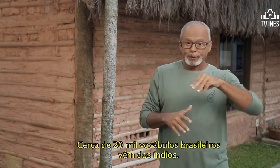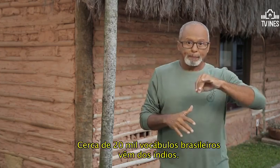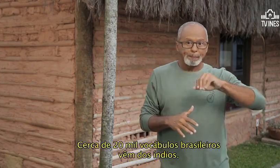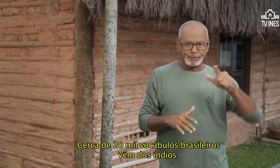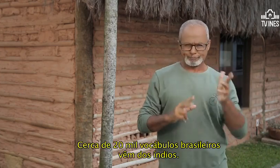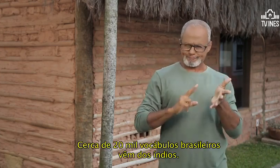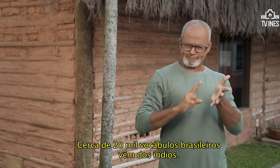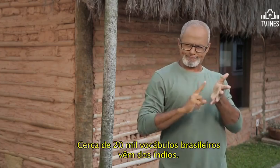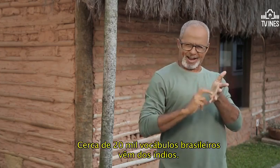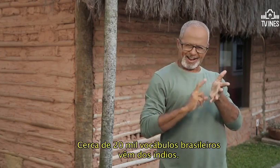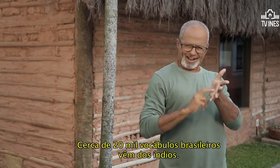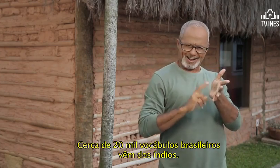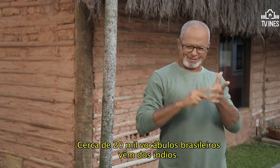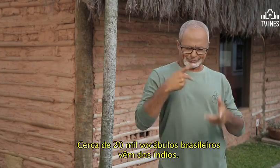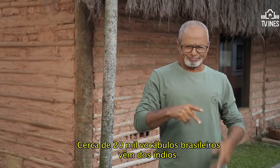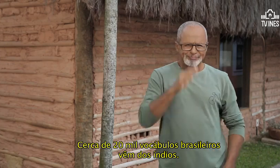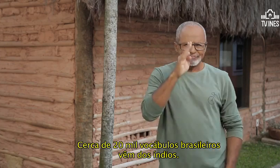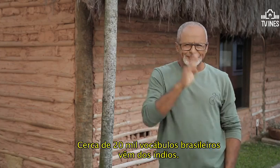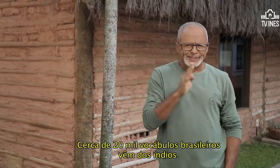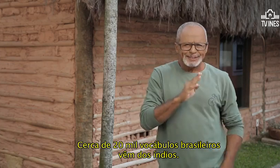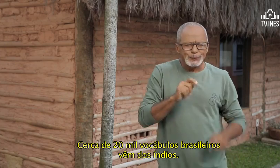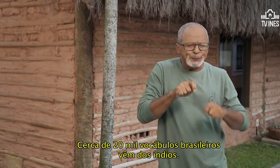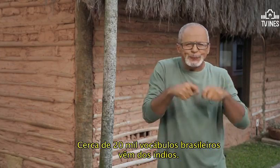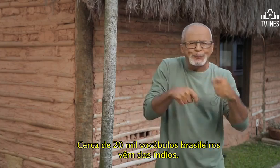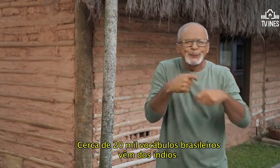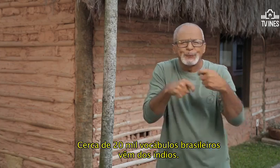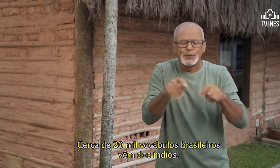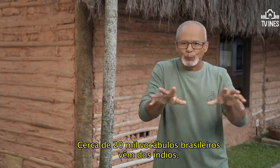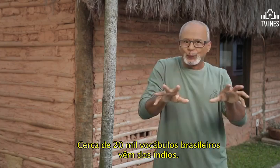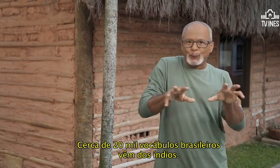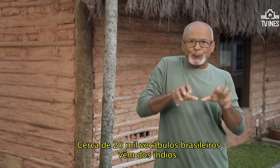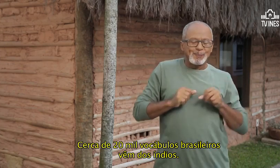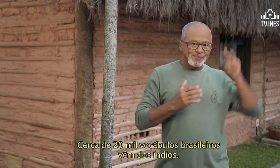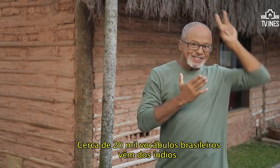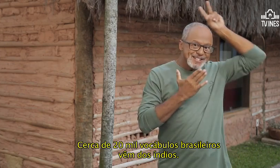Cerca de 20 mil vocábulos brasileiros vêm dos índios.